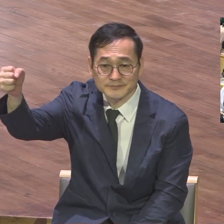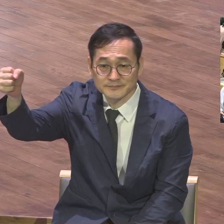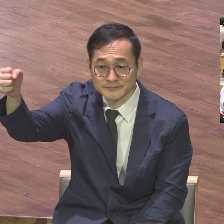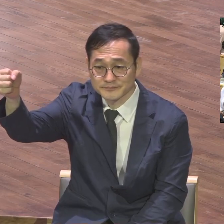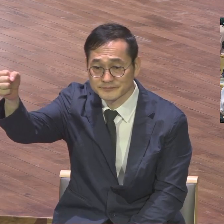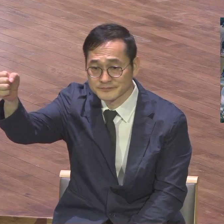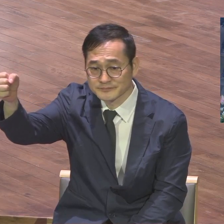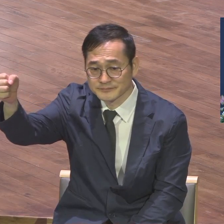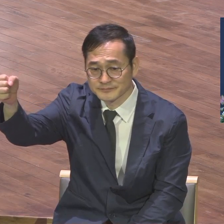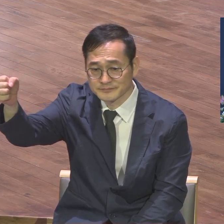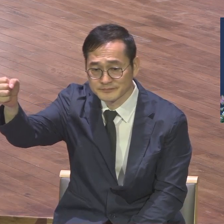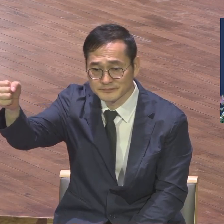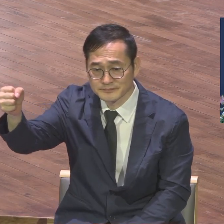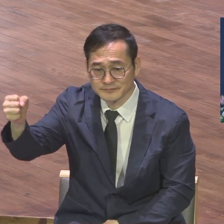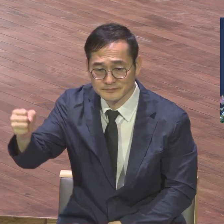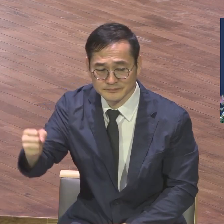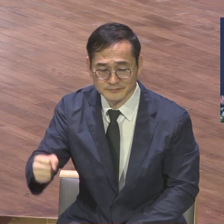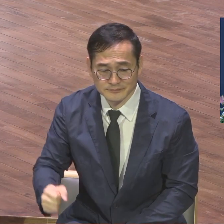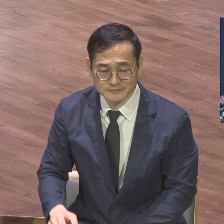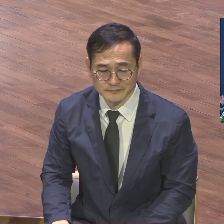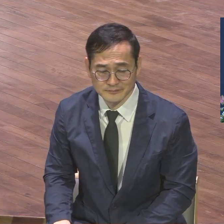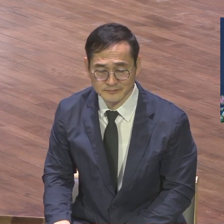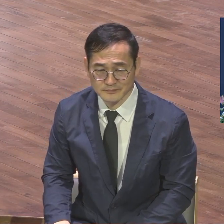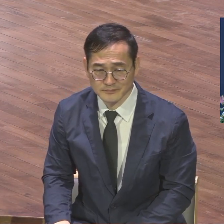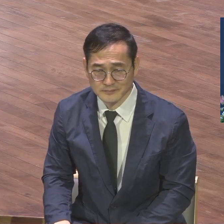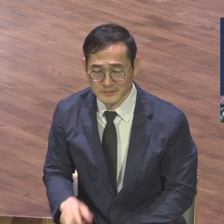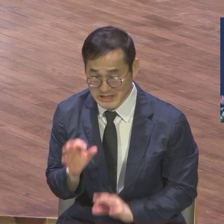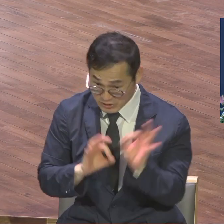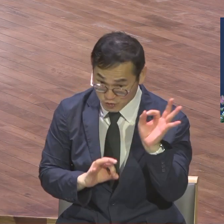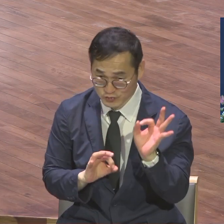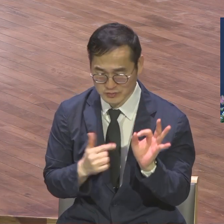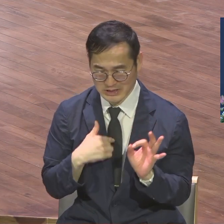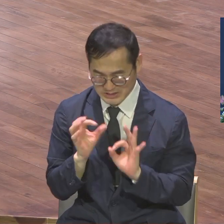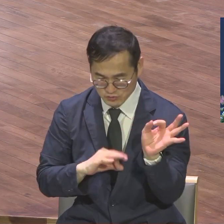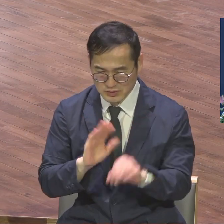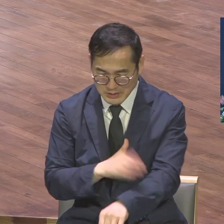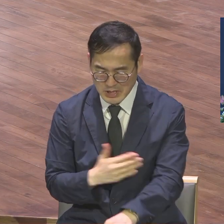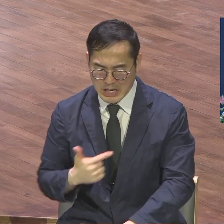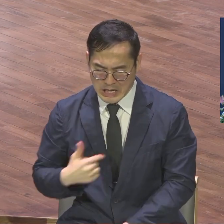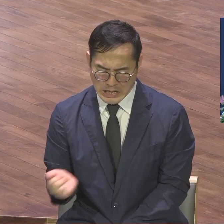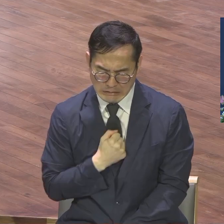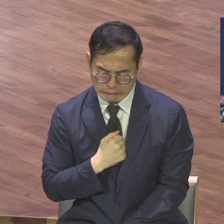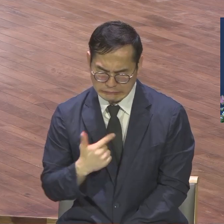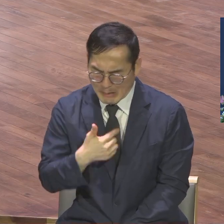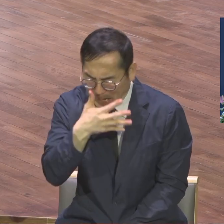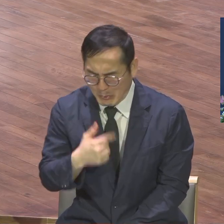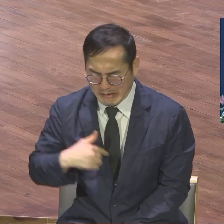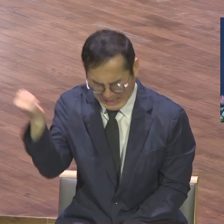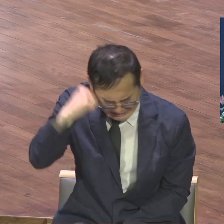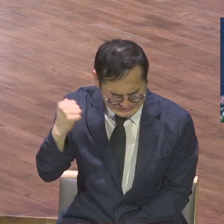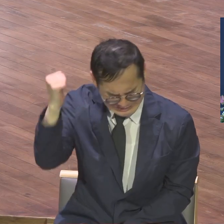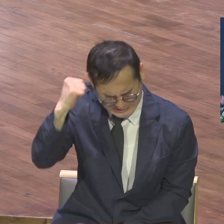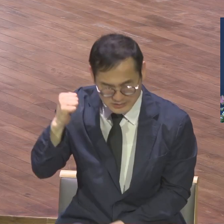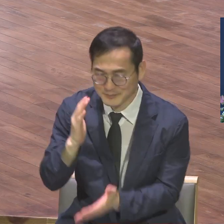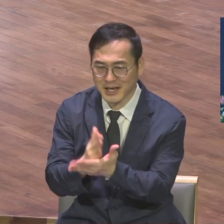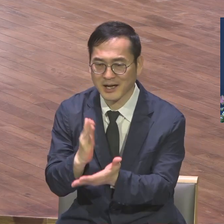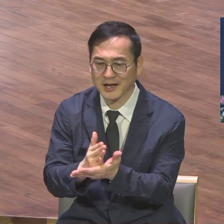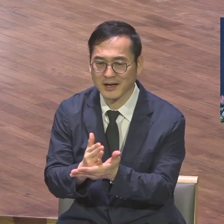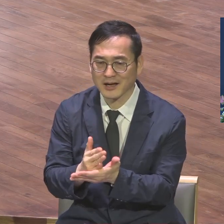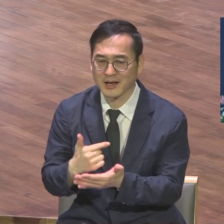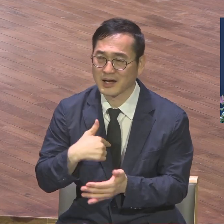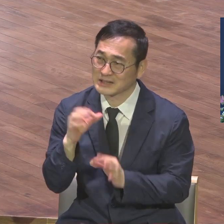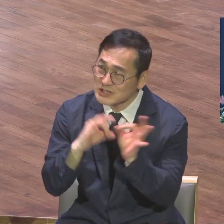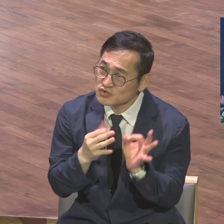그럼 여러분이 잘못된 것도 잘못, 그거 가지고 너무 자책하지 마세요. 하나님이 내 시술을 통하여